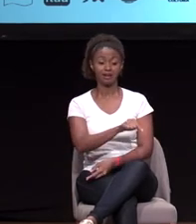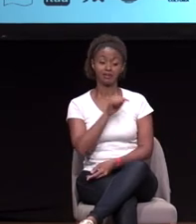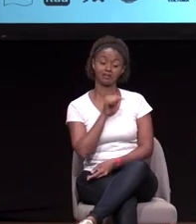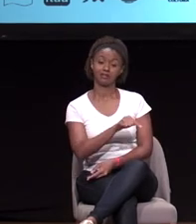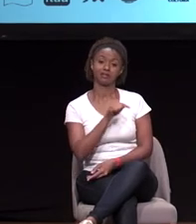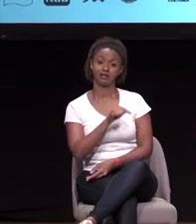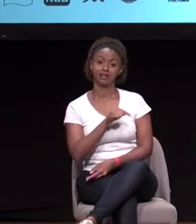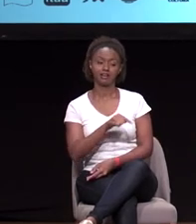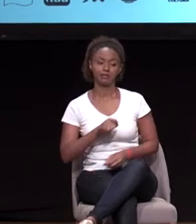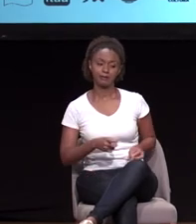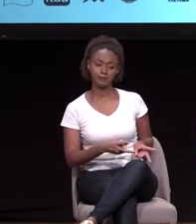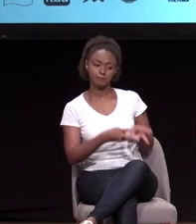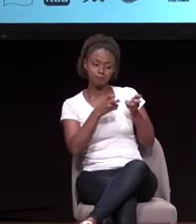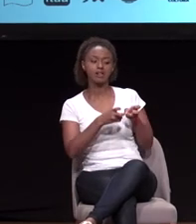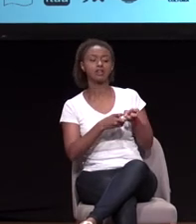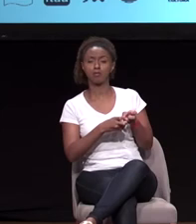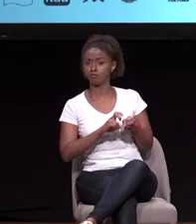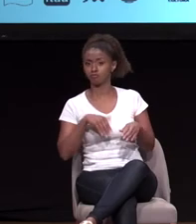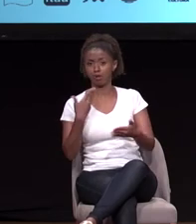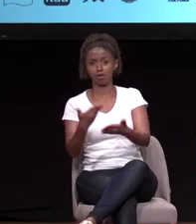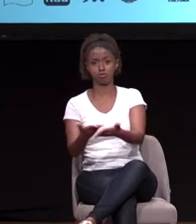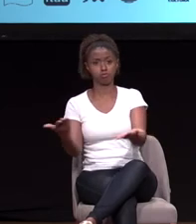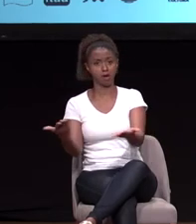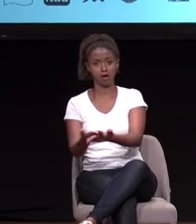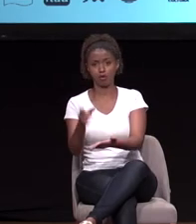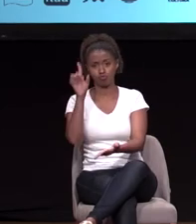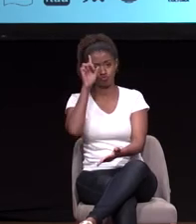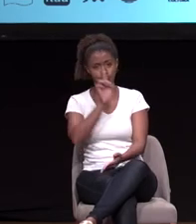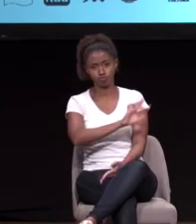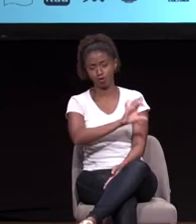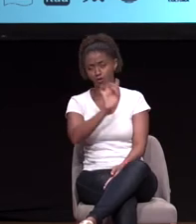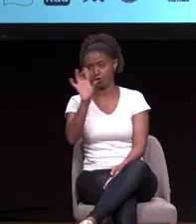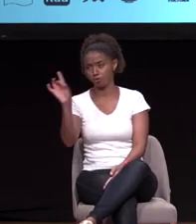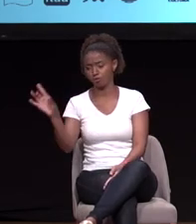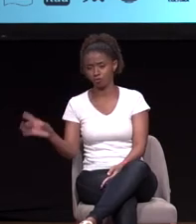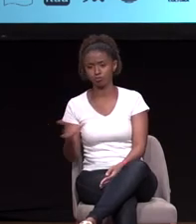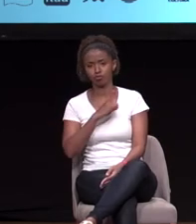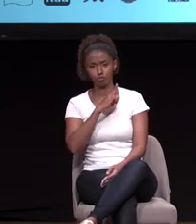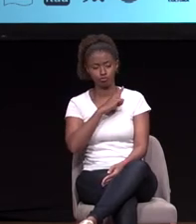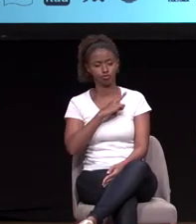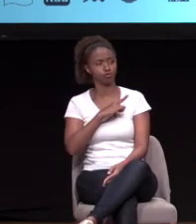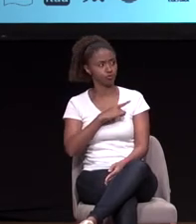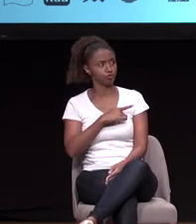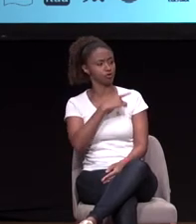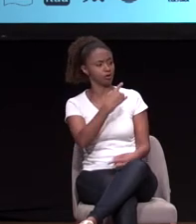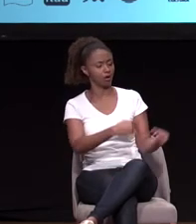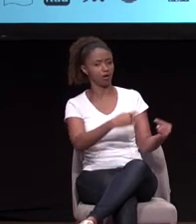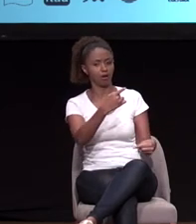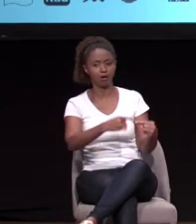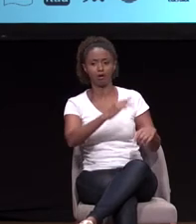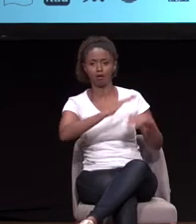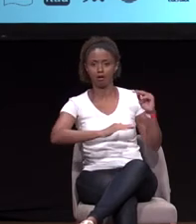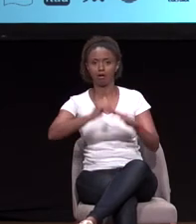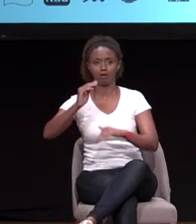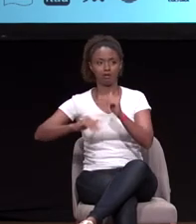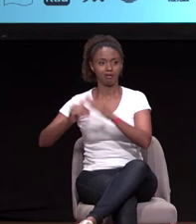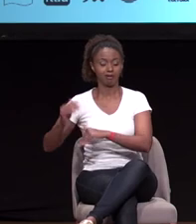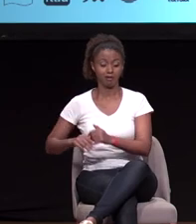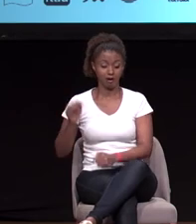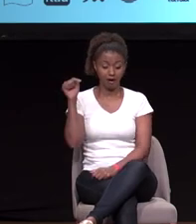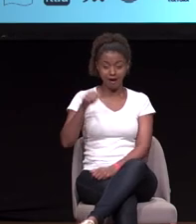sendo reproduzida dia-a-dia em vários níveis né aqui num processo no processo ainda